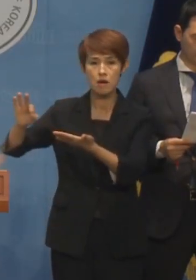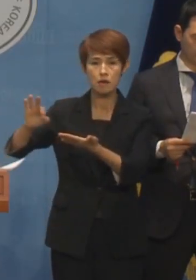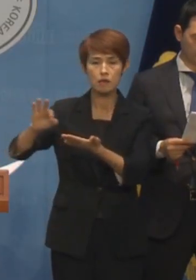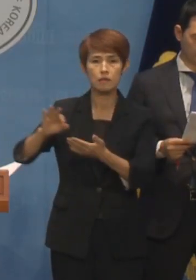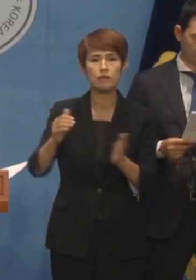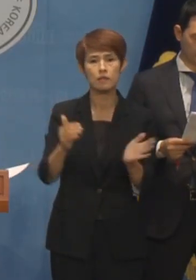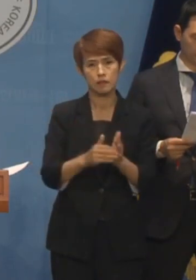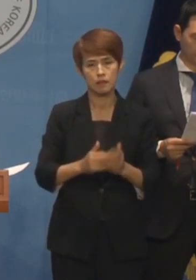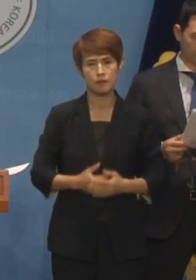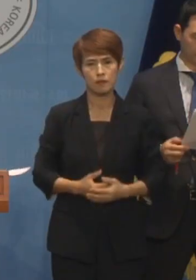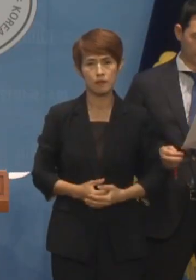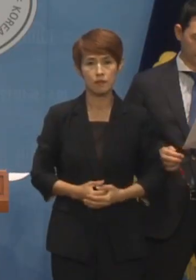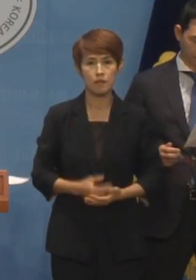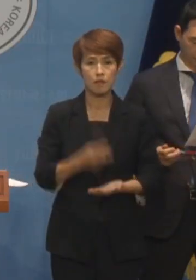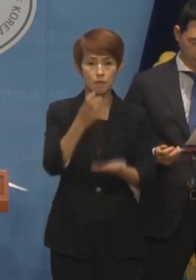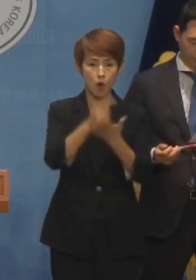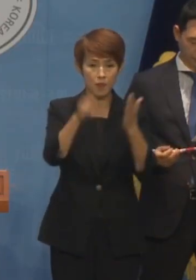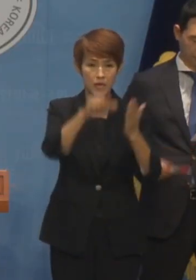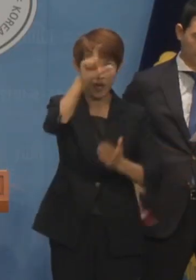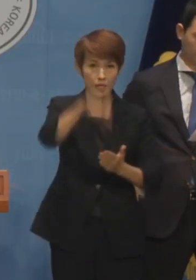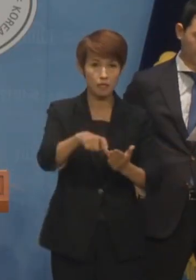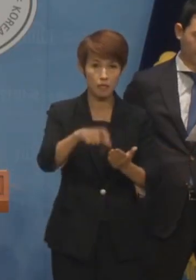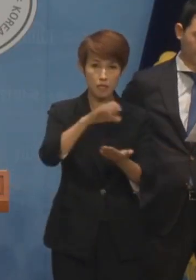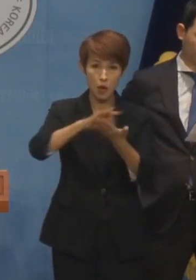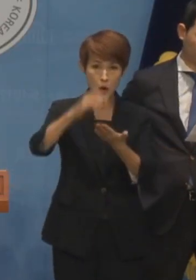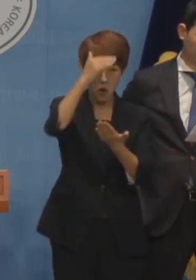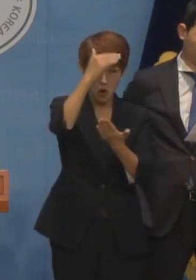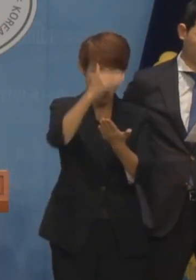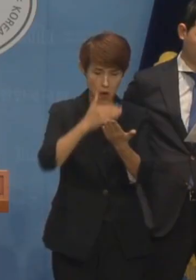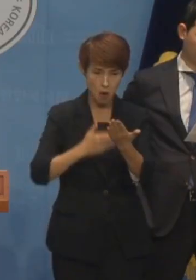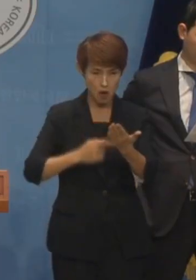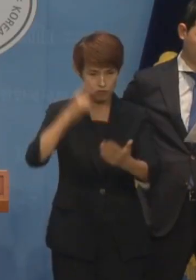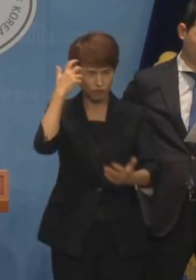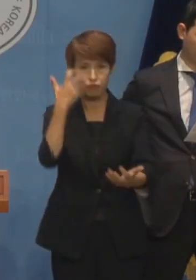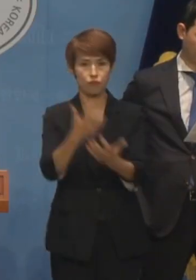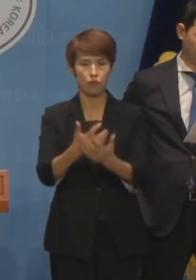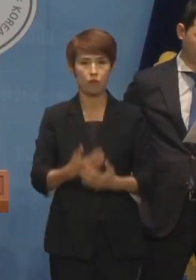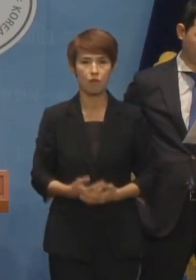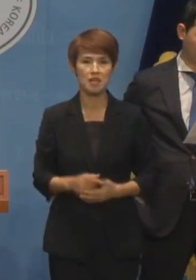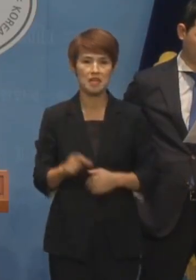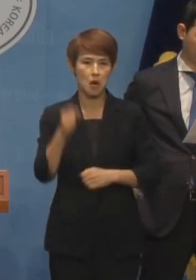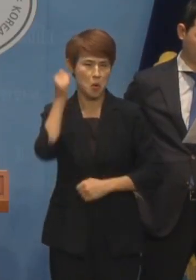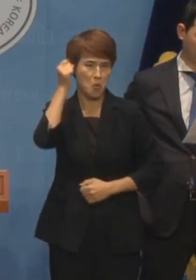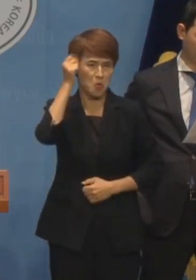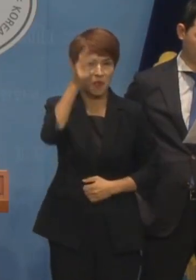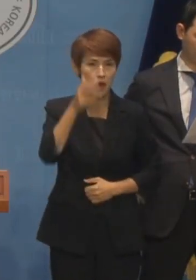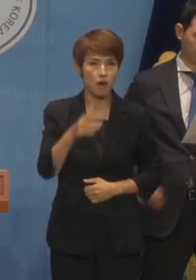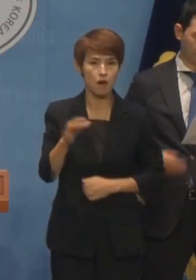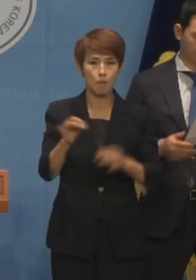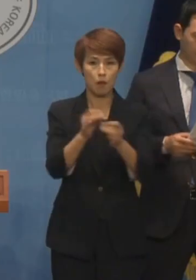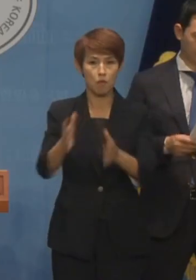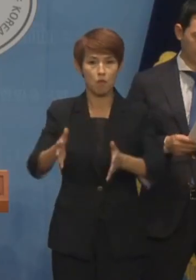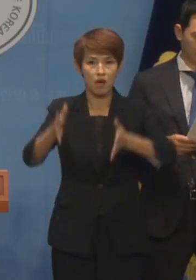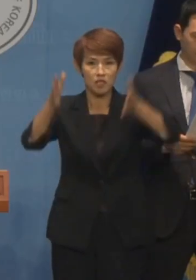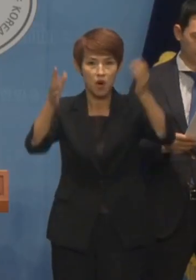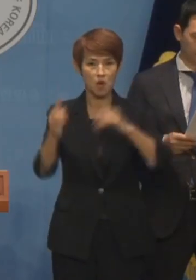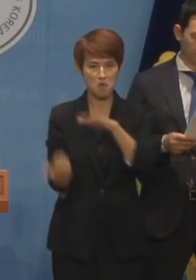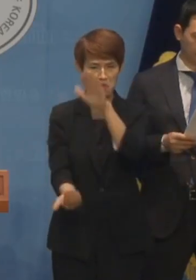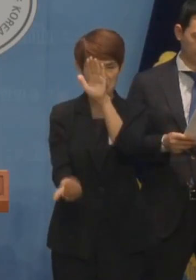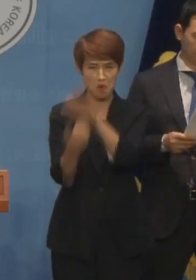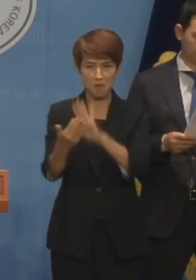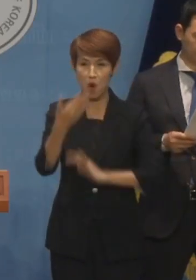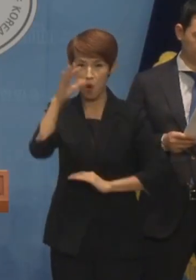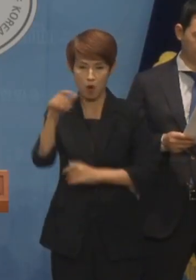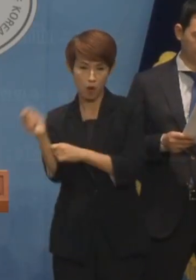사용했다. 법인카드 사용 내역은 더 충격적이다. 특급 호텔, 백화점과 고급 식당,